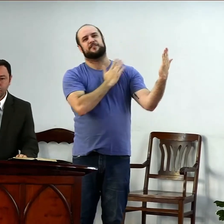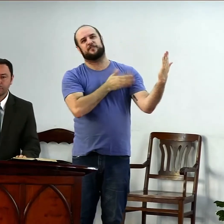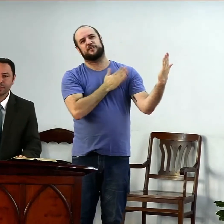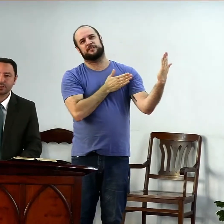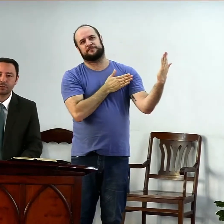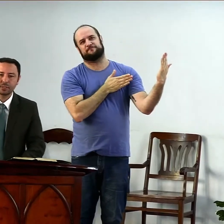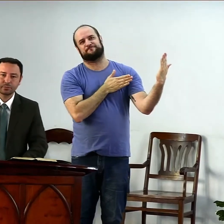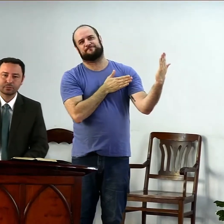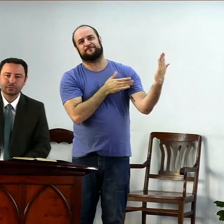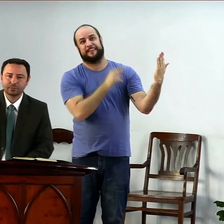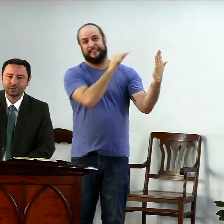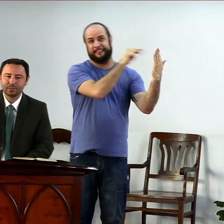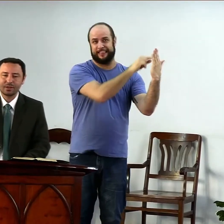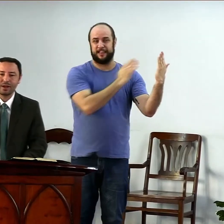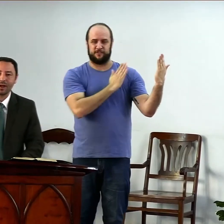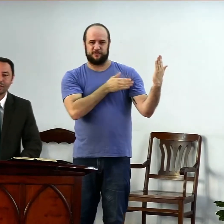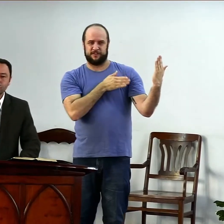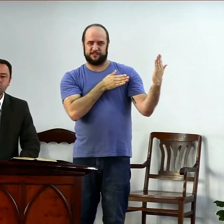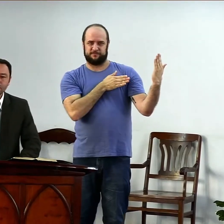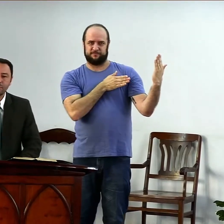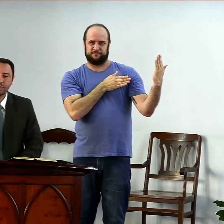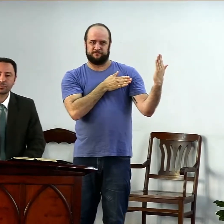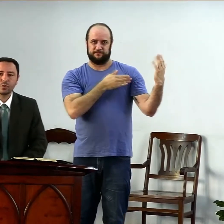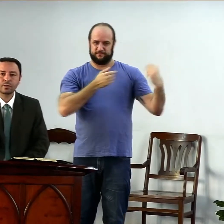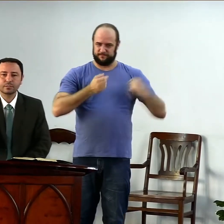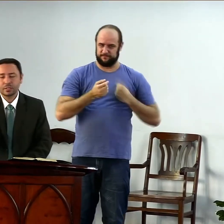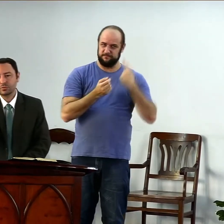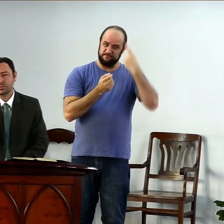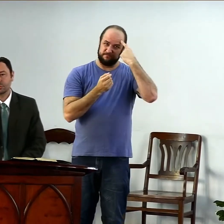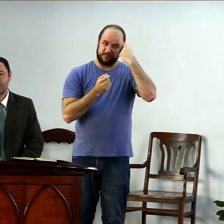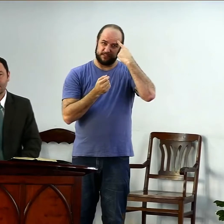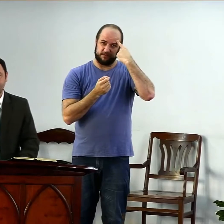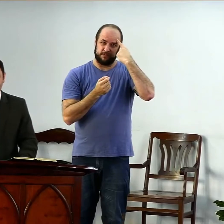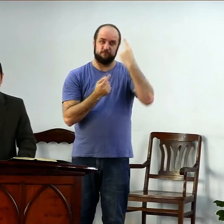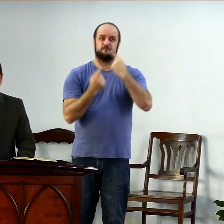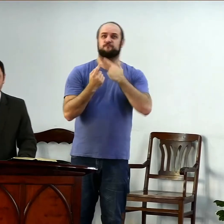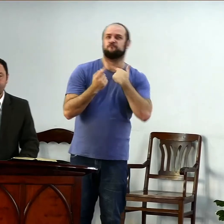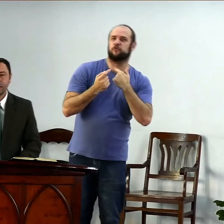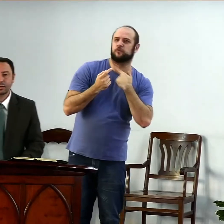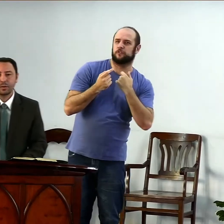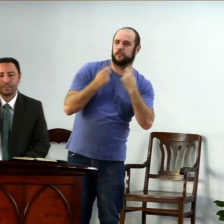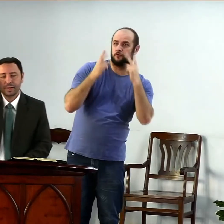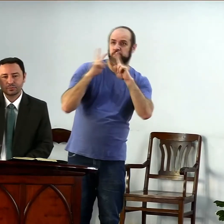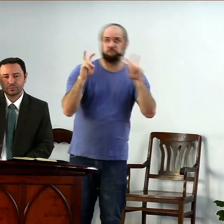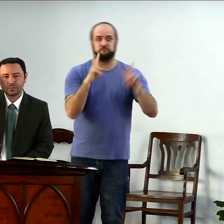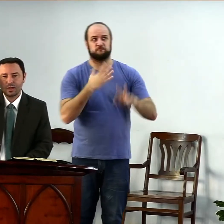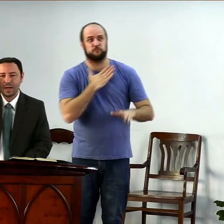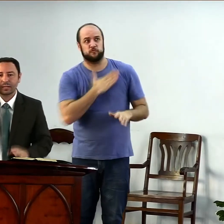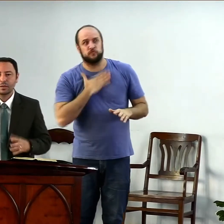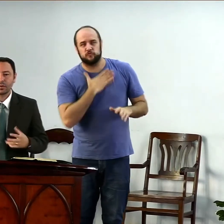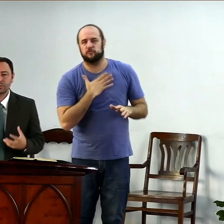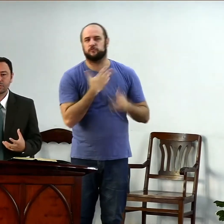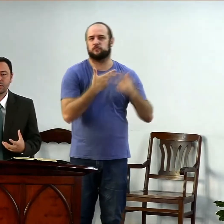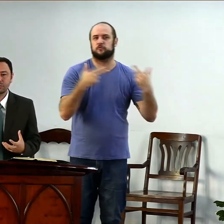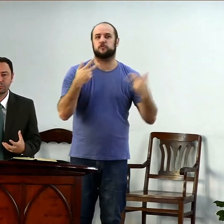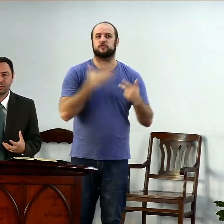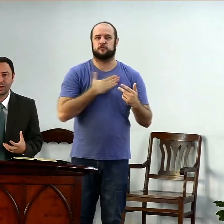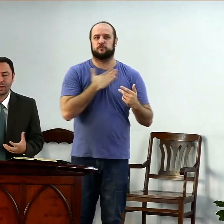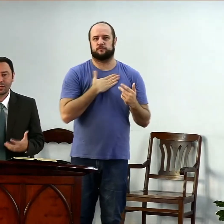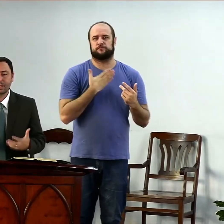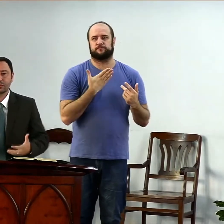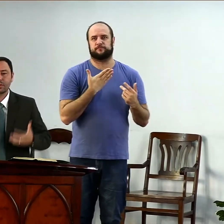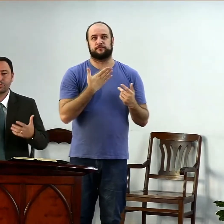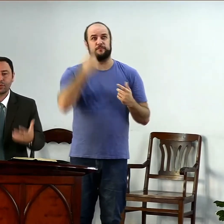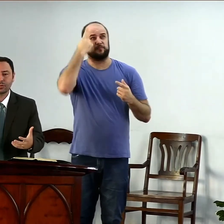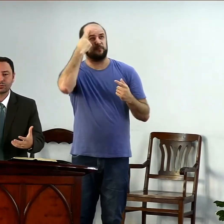os seus pensamentos, as suas afeições e as suas vontades. Aquilo que eu penso, aquilo que eu sinto